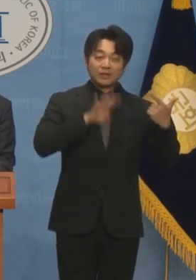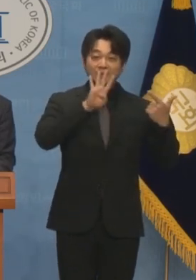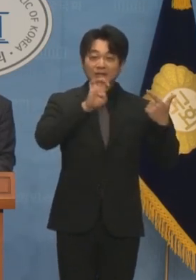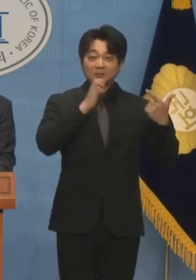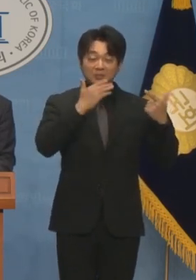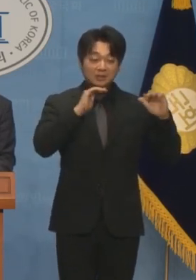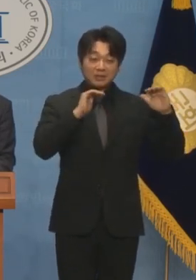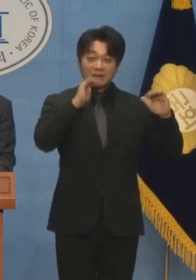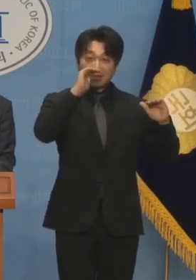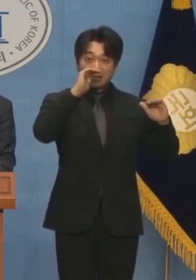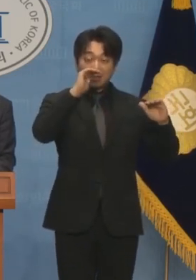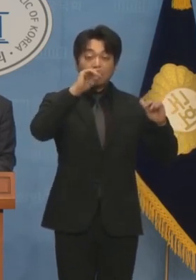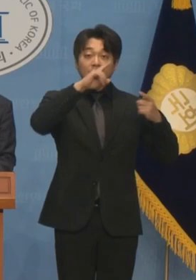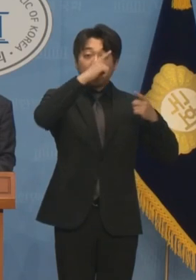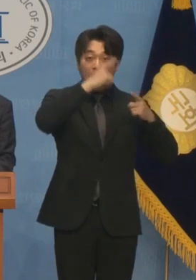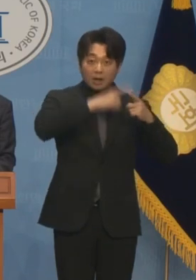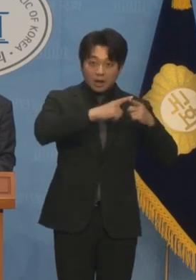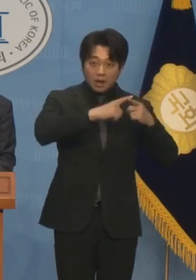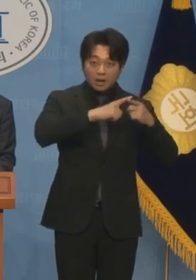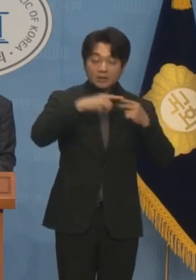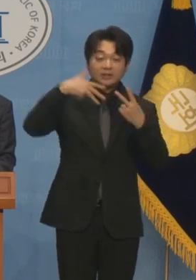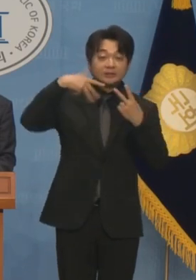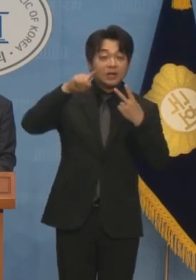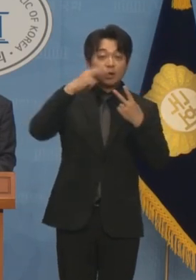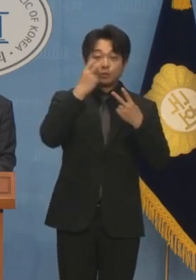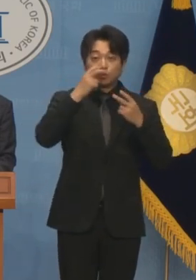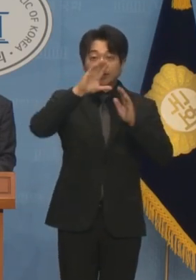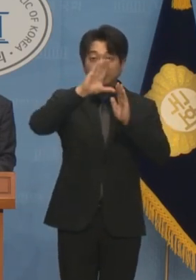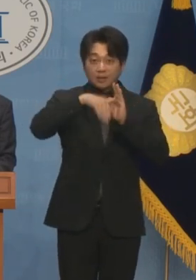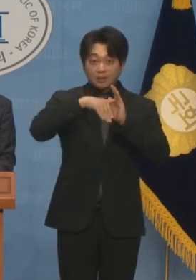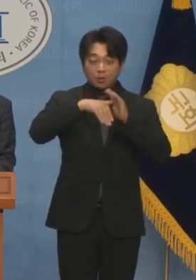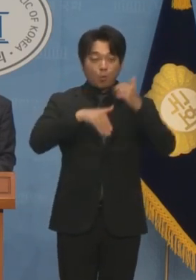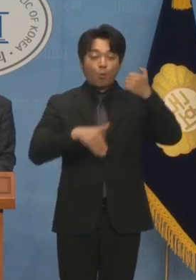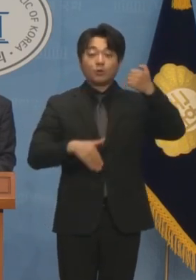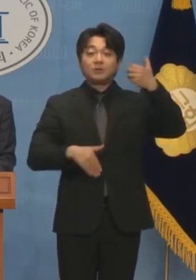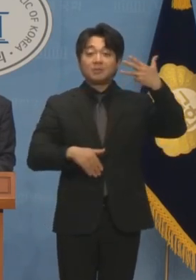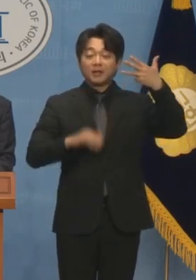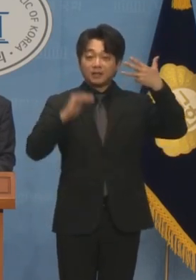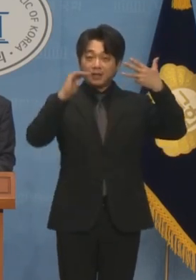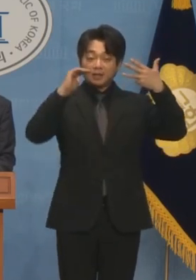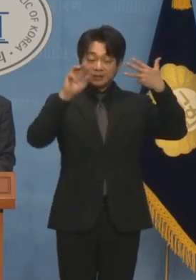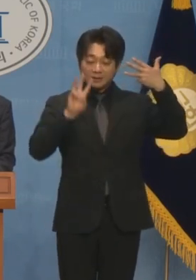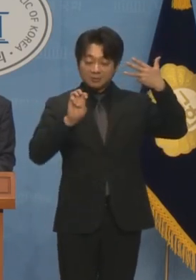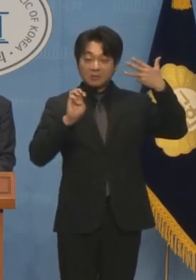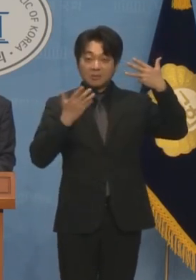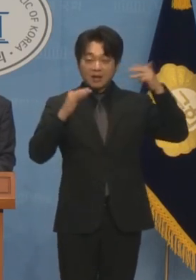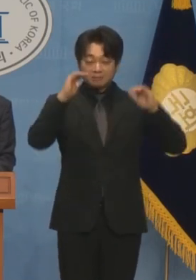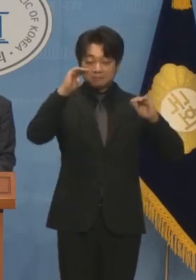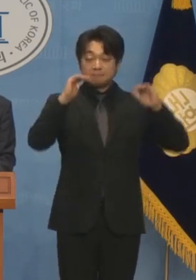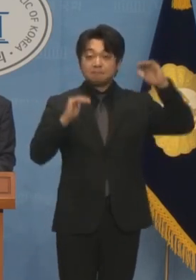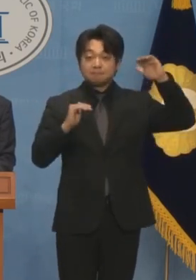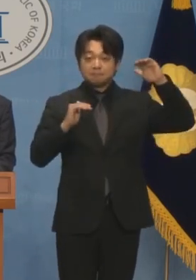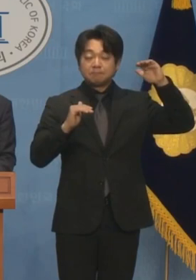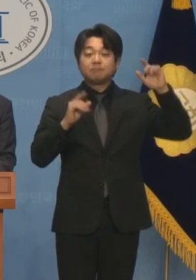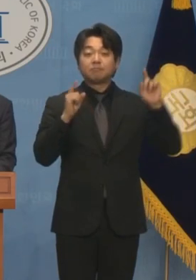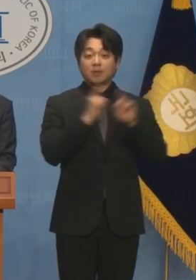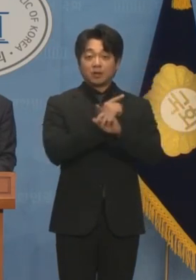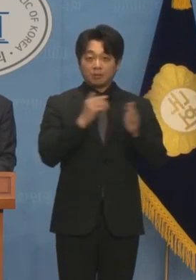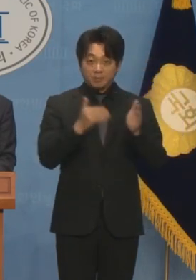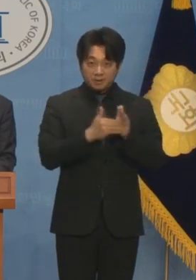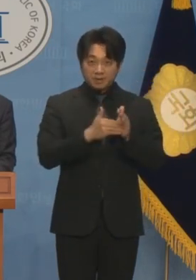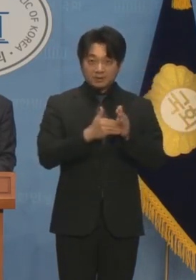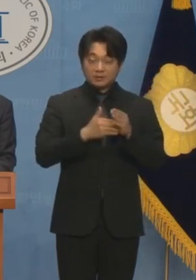44.8에서 2차 조사에서는 50.8대 38.8로 바뀐 후에